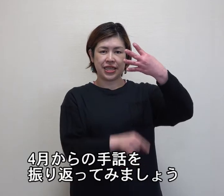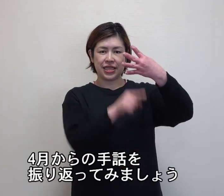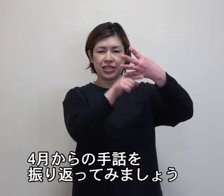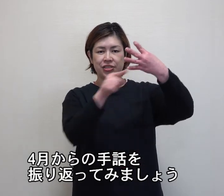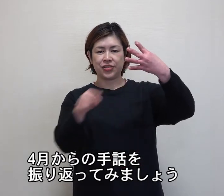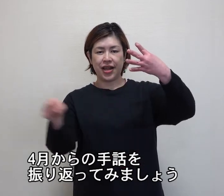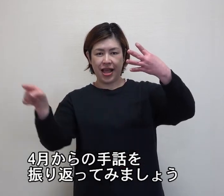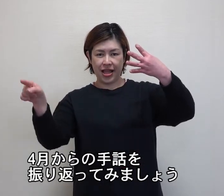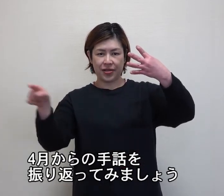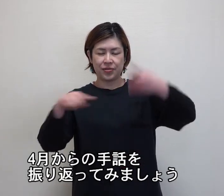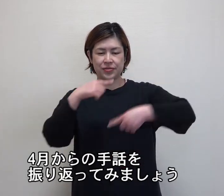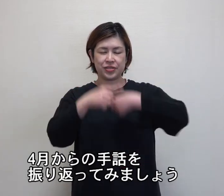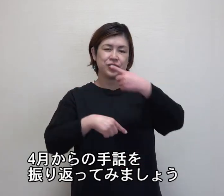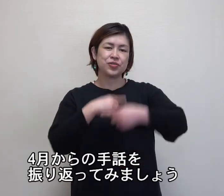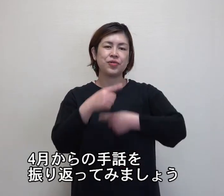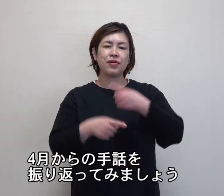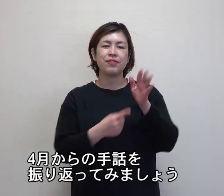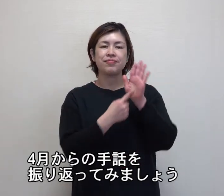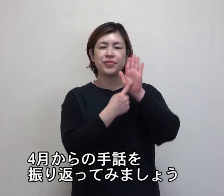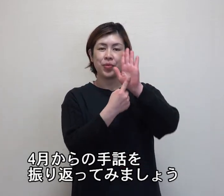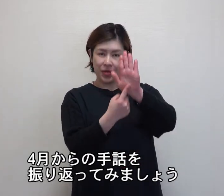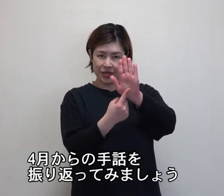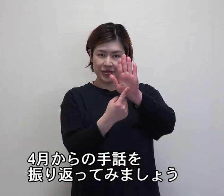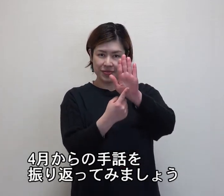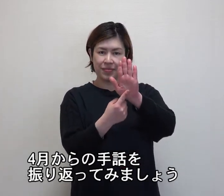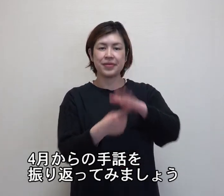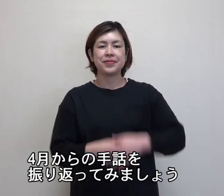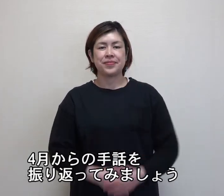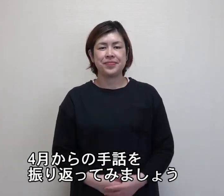4月からの手話を振り返ってみましょう。